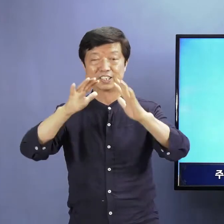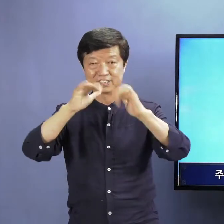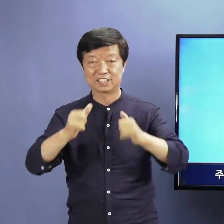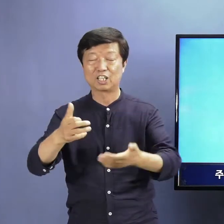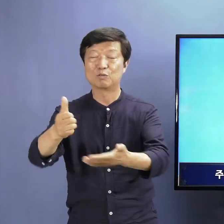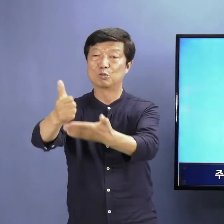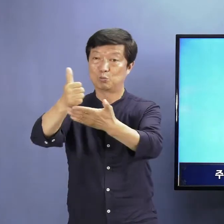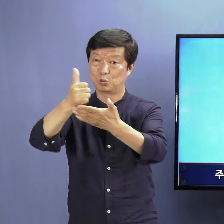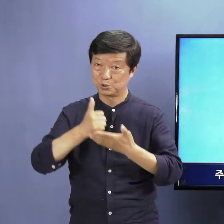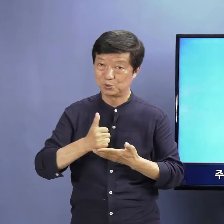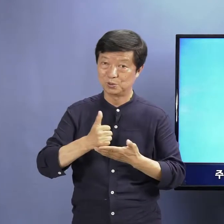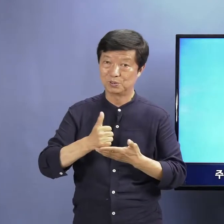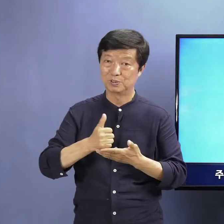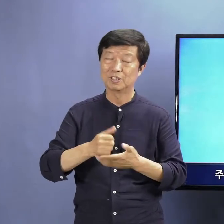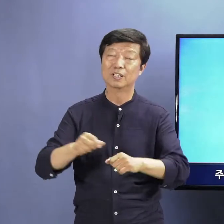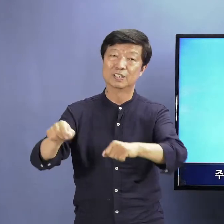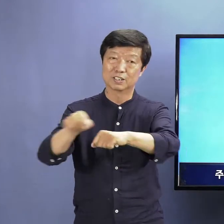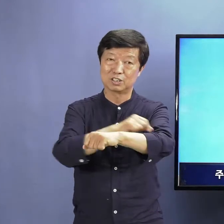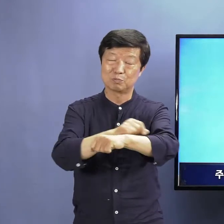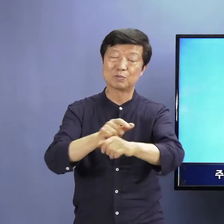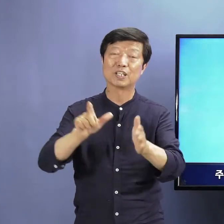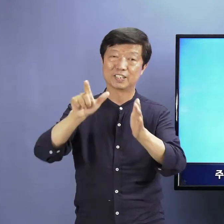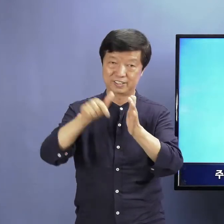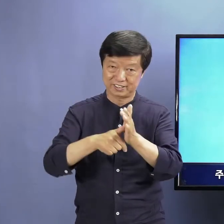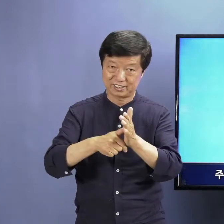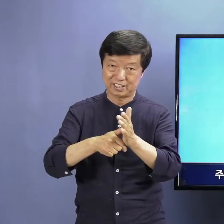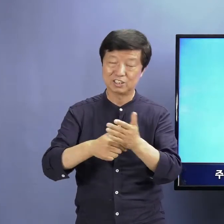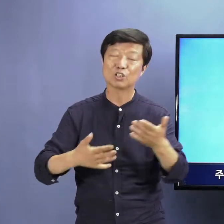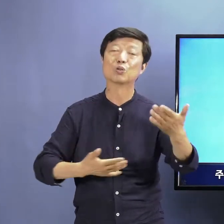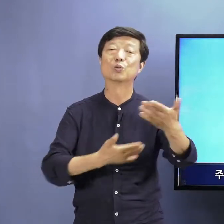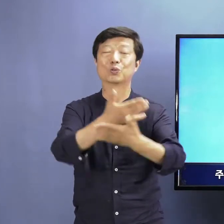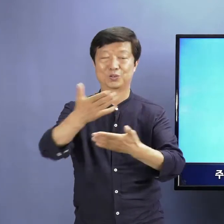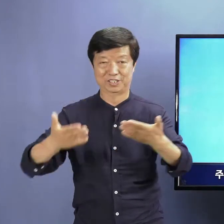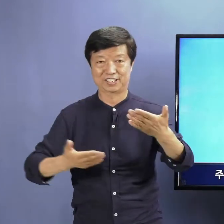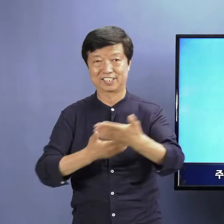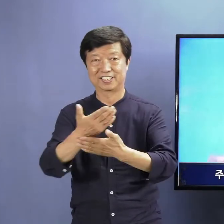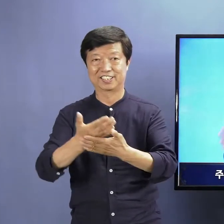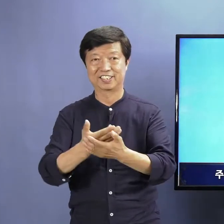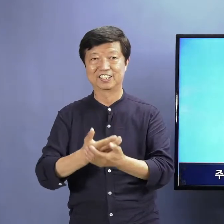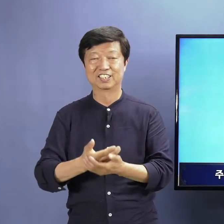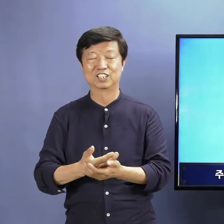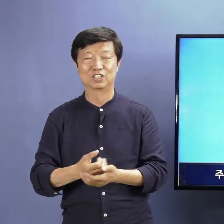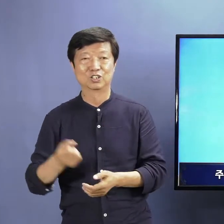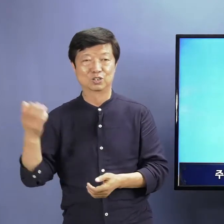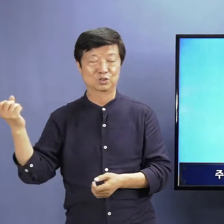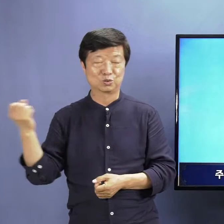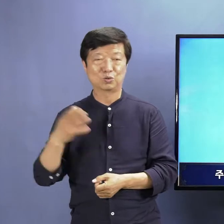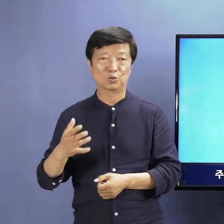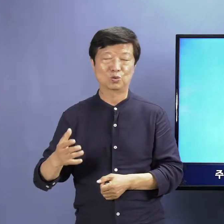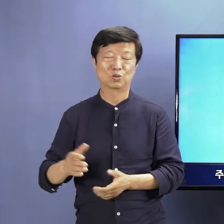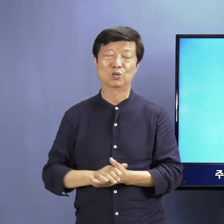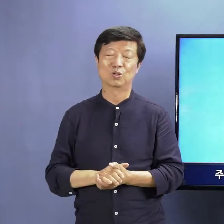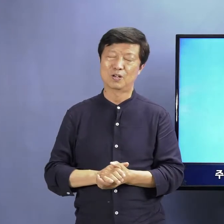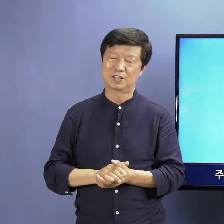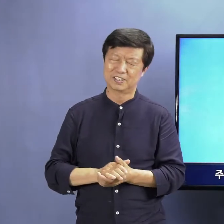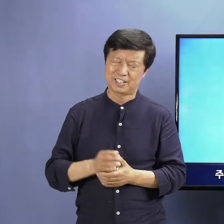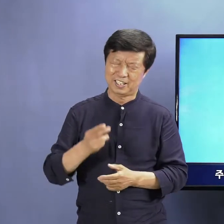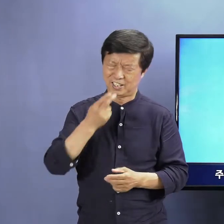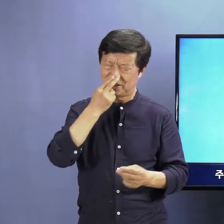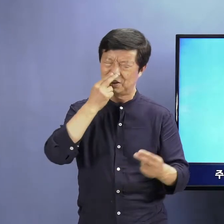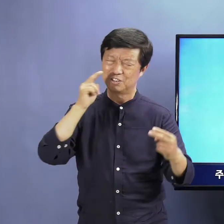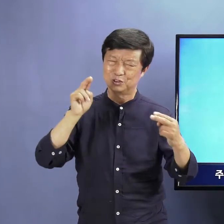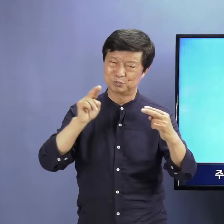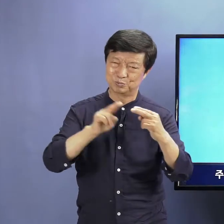모시고 특별한 시간을 갖는 거예요. 그리고 굉장한 친밀감과 그리고 뭐예요,